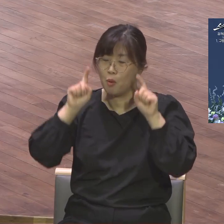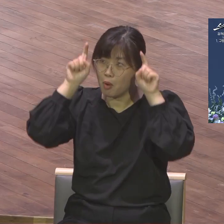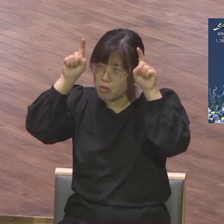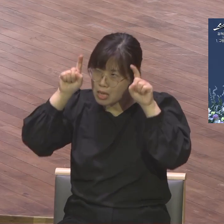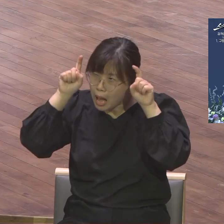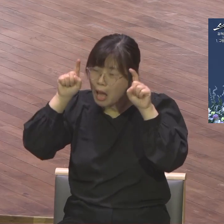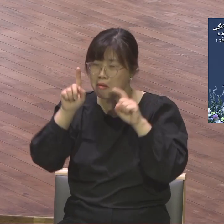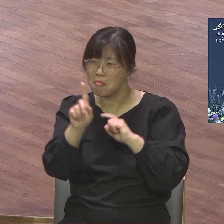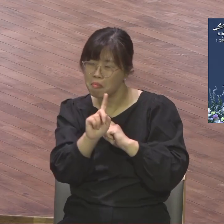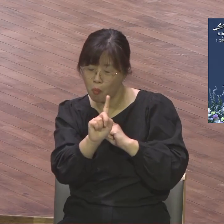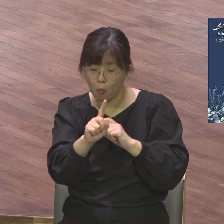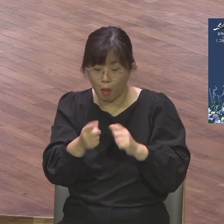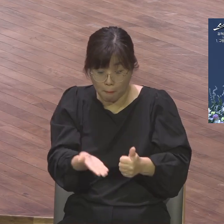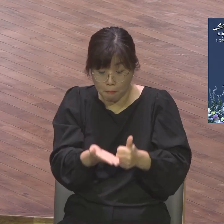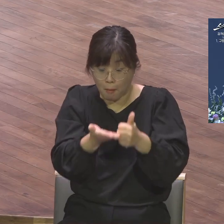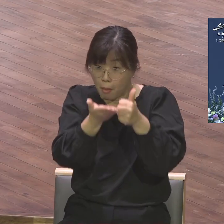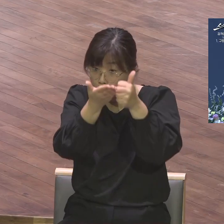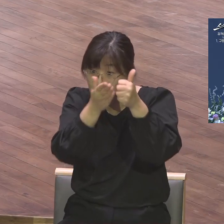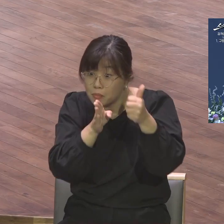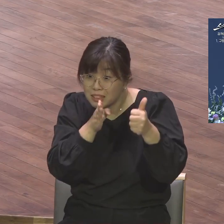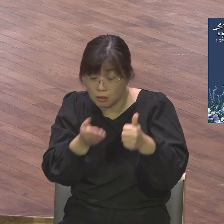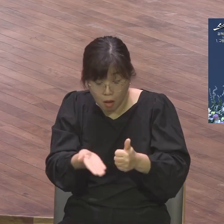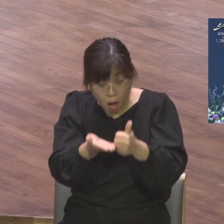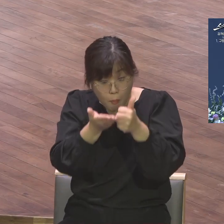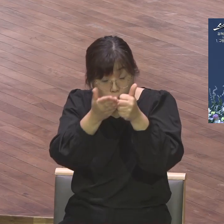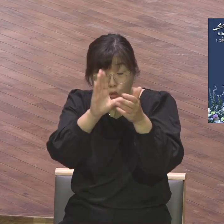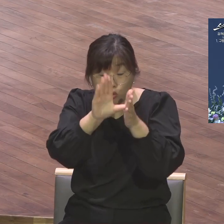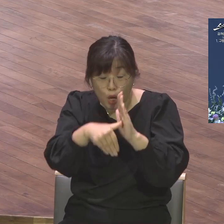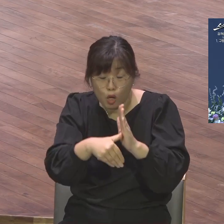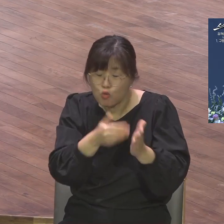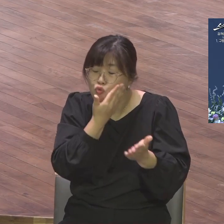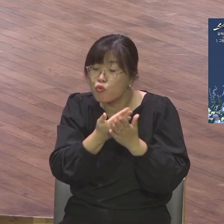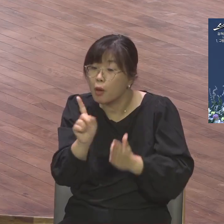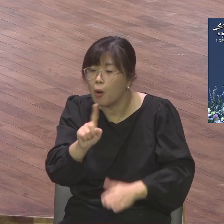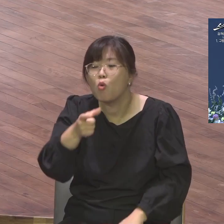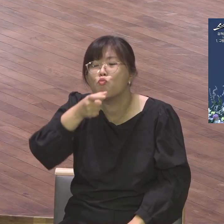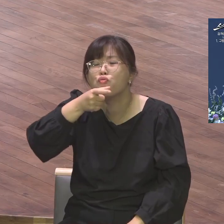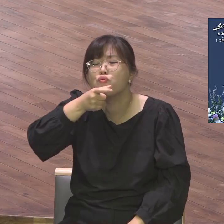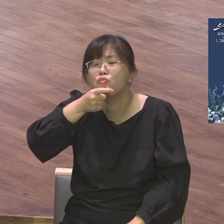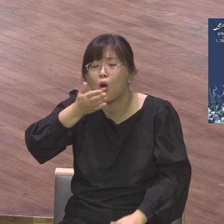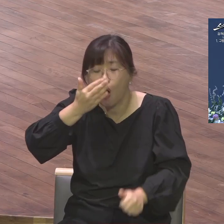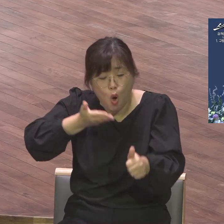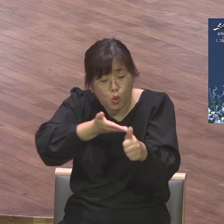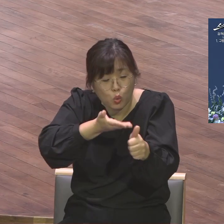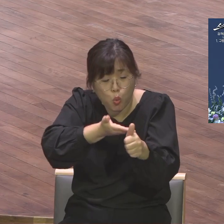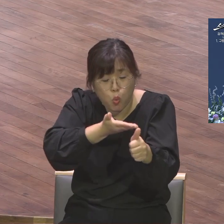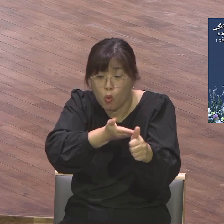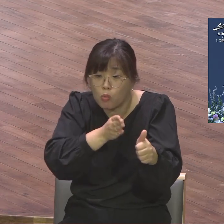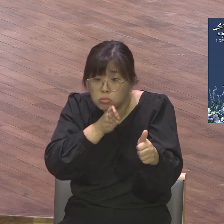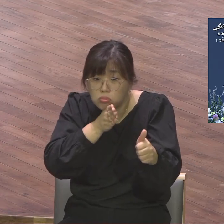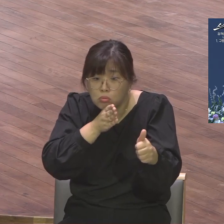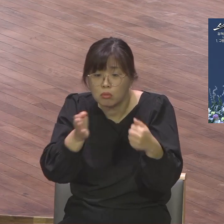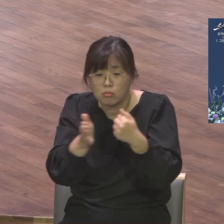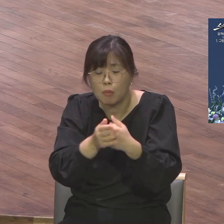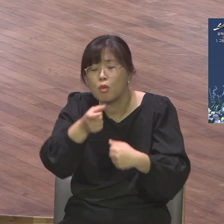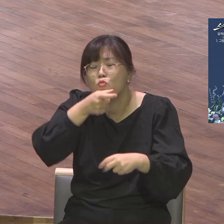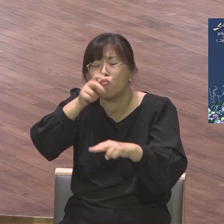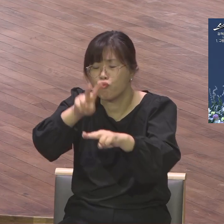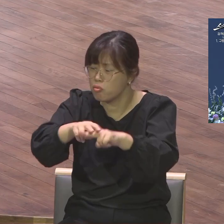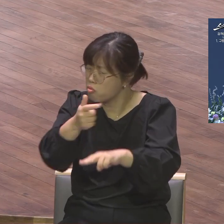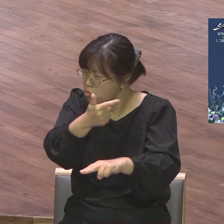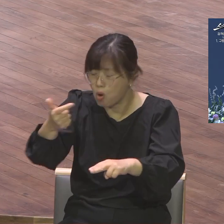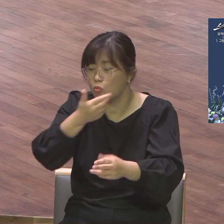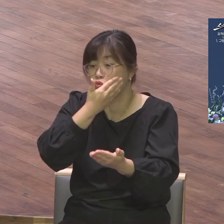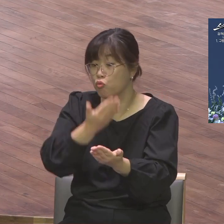살았기 때문에 더 물의 가치가 중요하지. 우물. 뭐 어떤 의미로 생명과도 마찬가지.